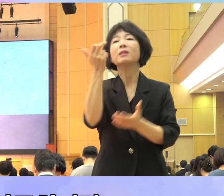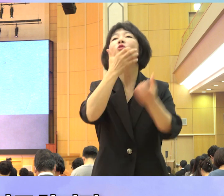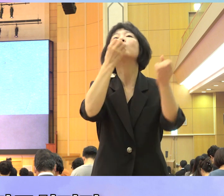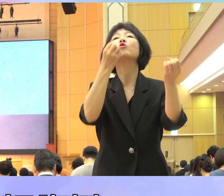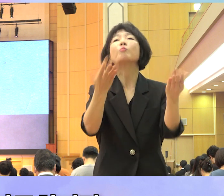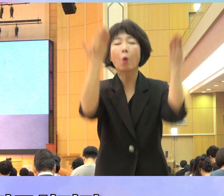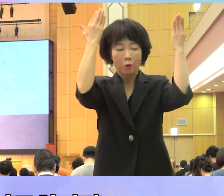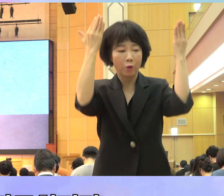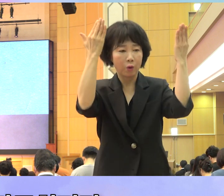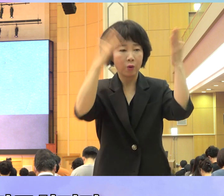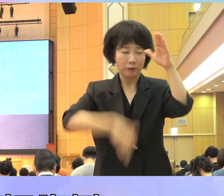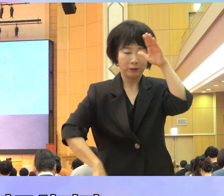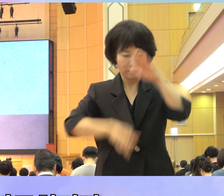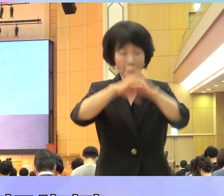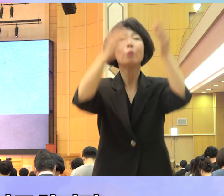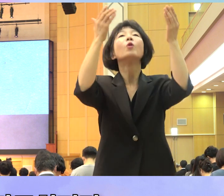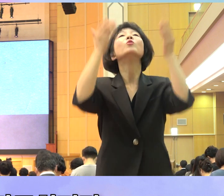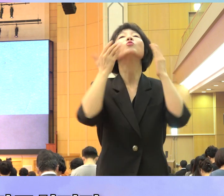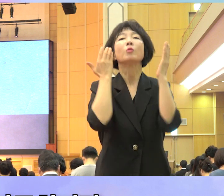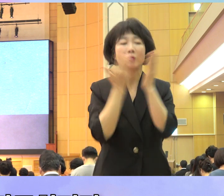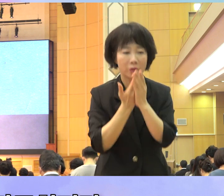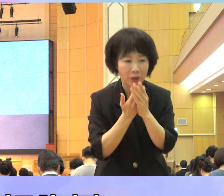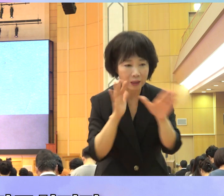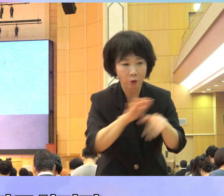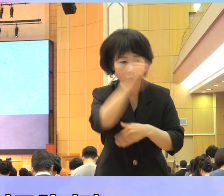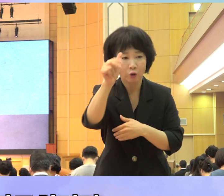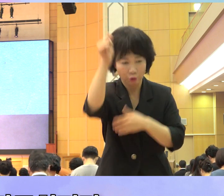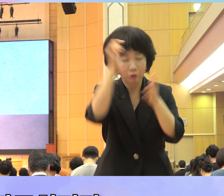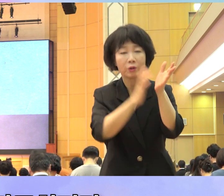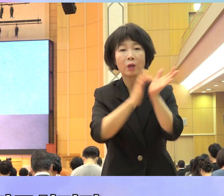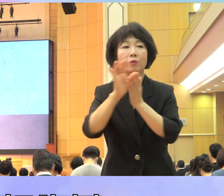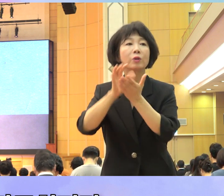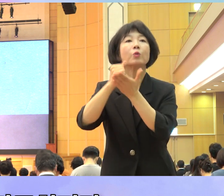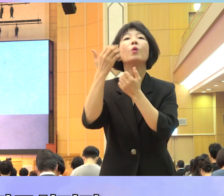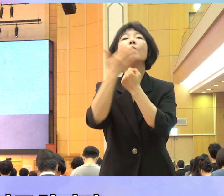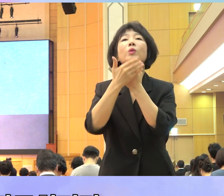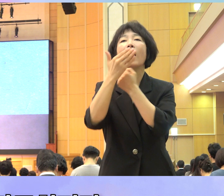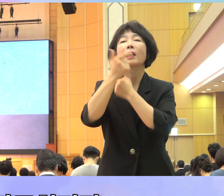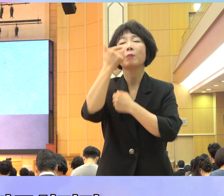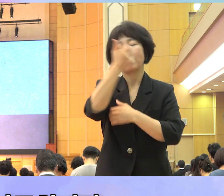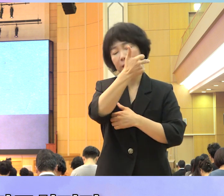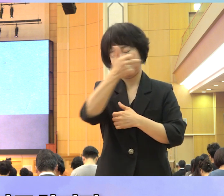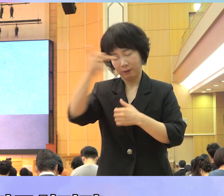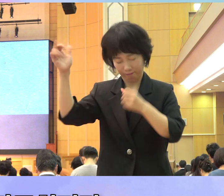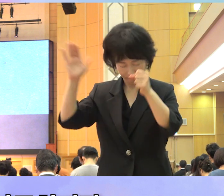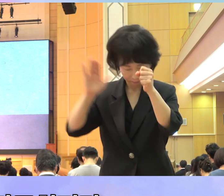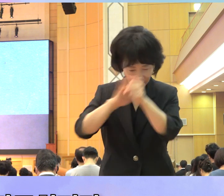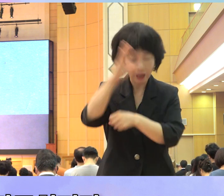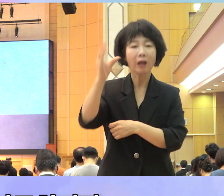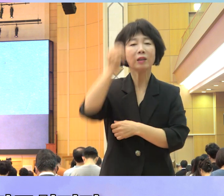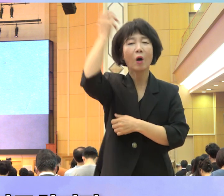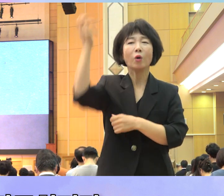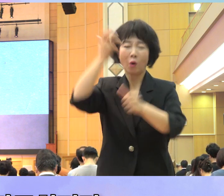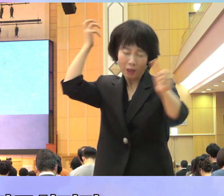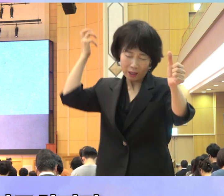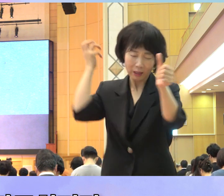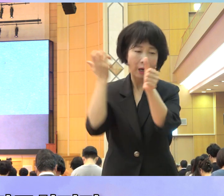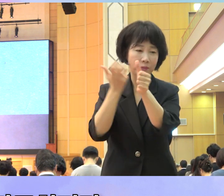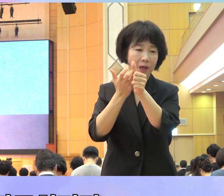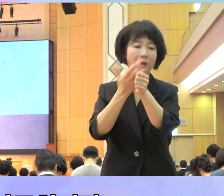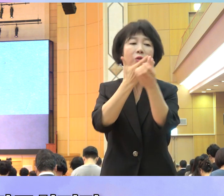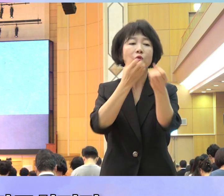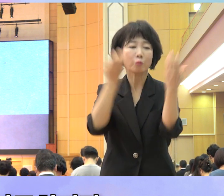크신 축복으로 채워 주시옵소서. 이제는 우리 주 예수 그리스도의 은혜와 하나님 아버지의 무한하신 사랑과 성령님의